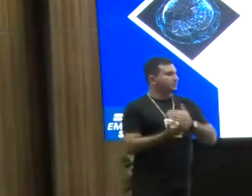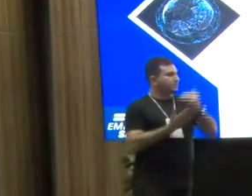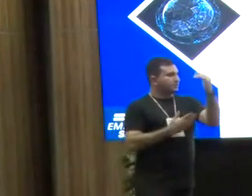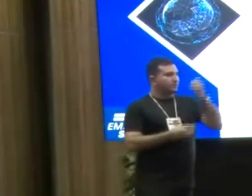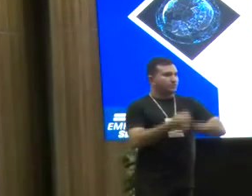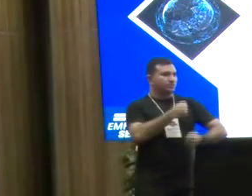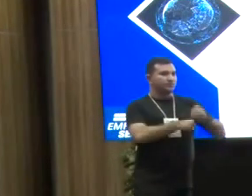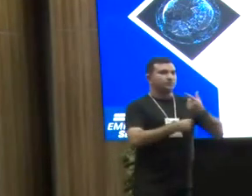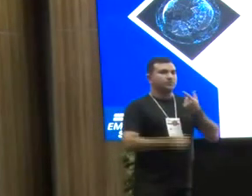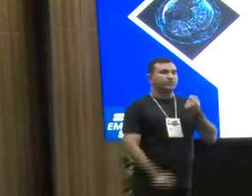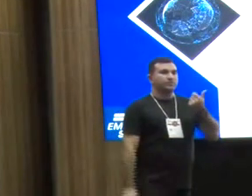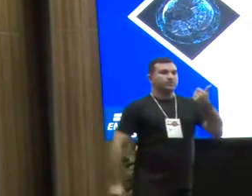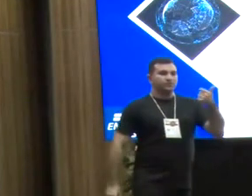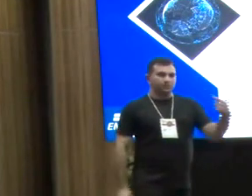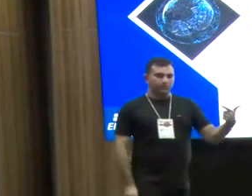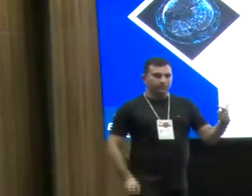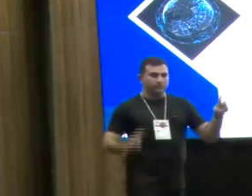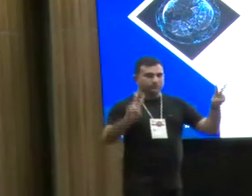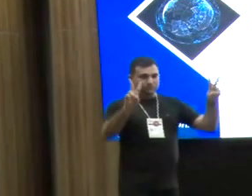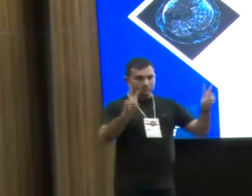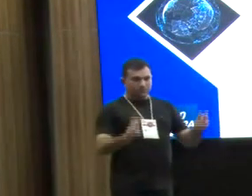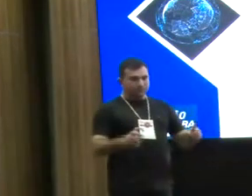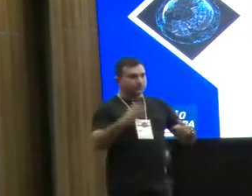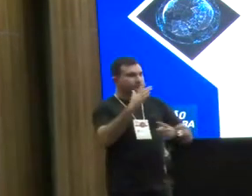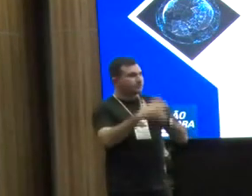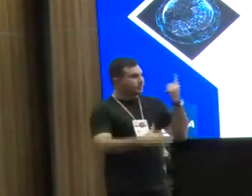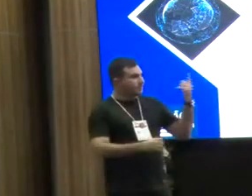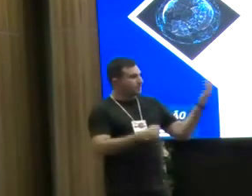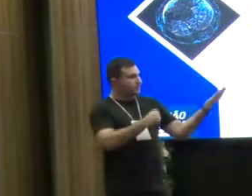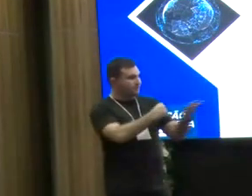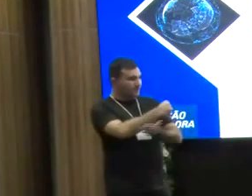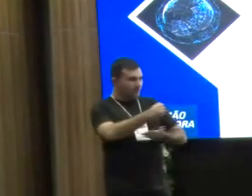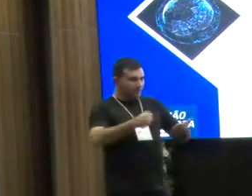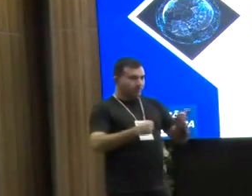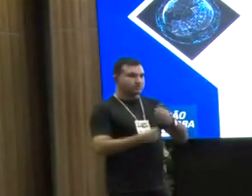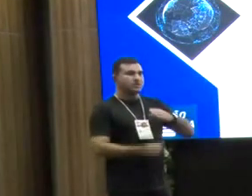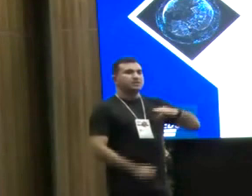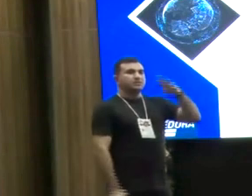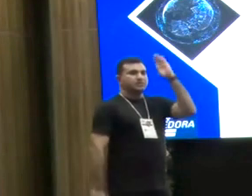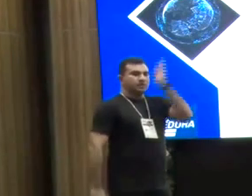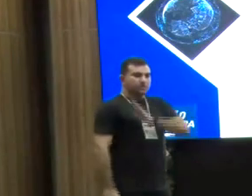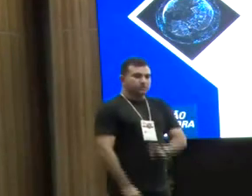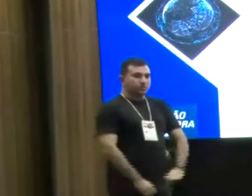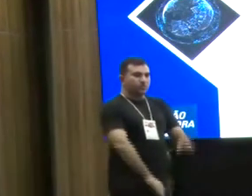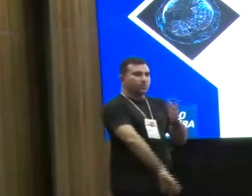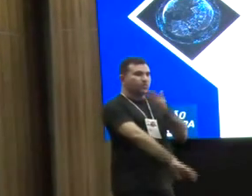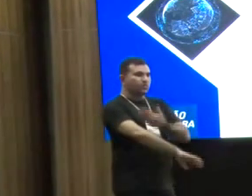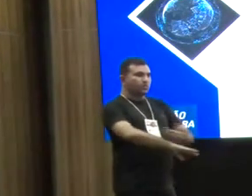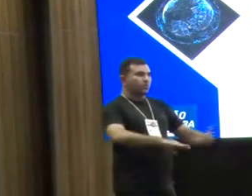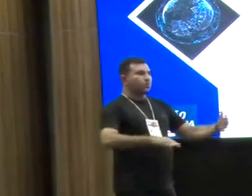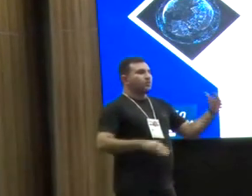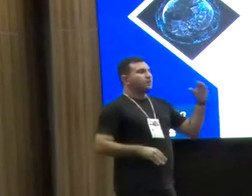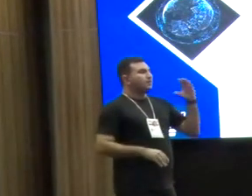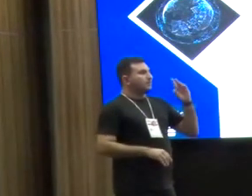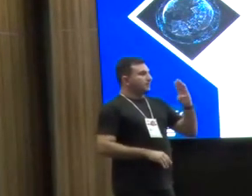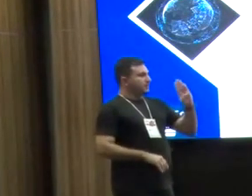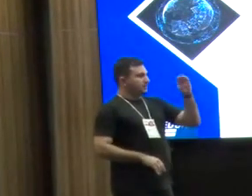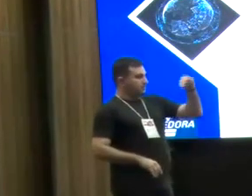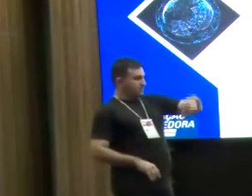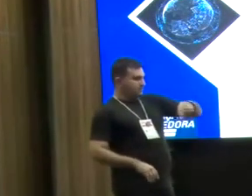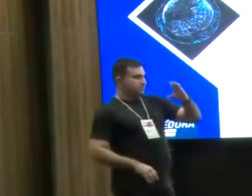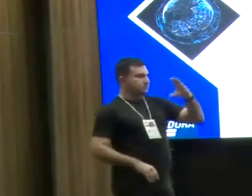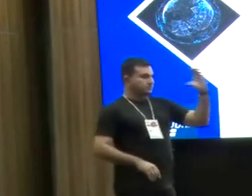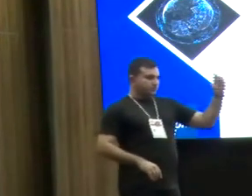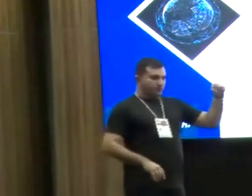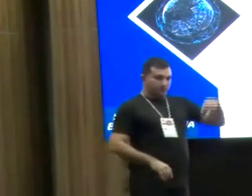2012, sobre a primeira base nacional comum curricular do país.